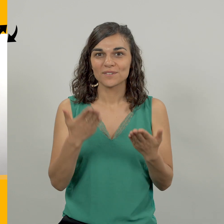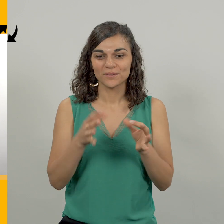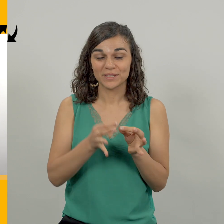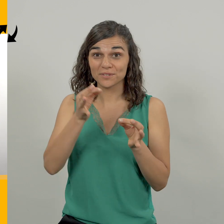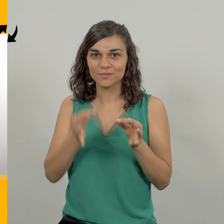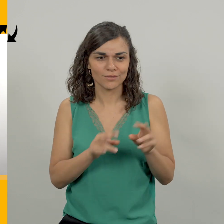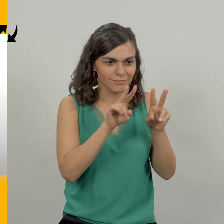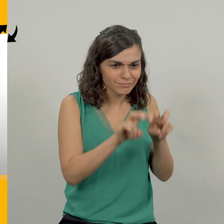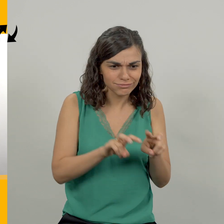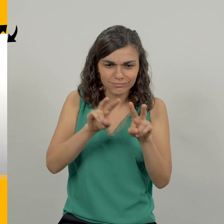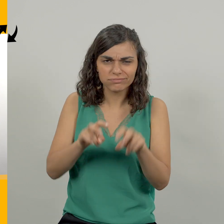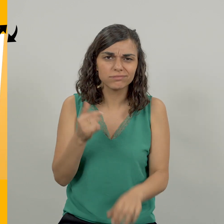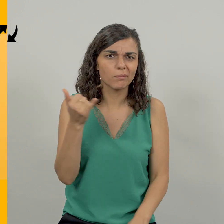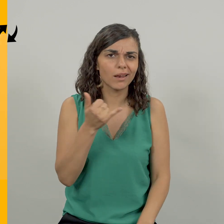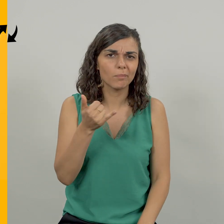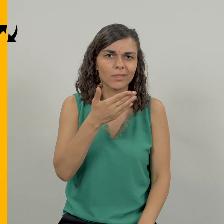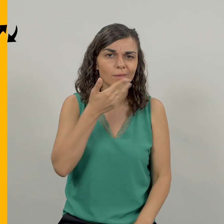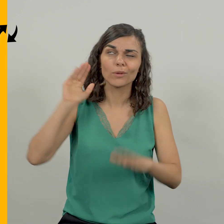Aujourd'hui, nous allons prendre un raccourci.